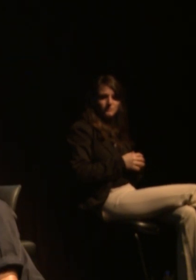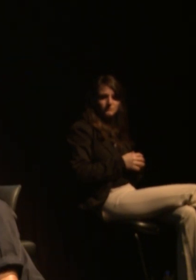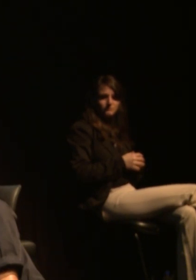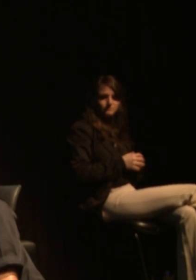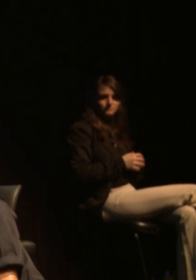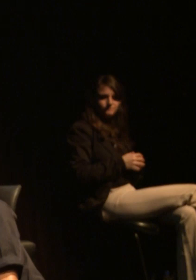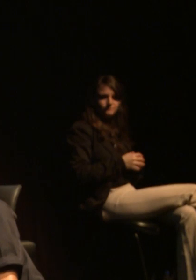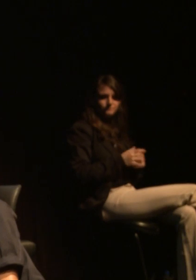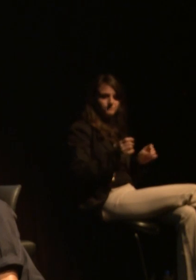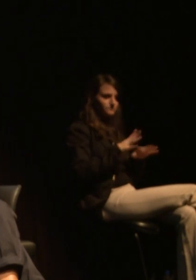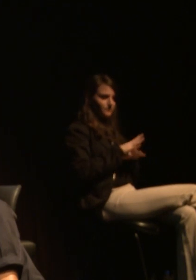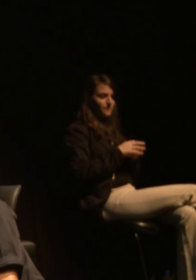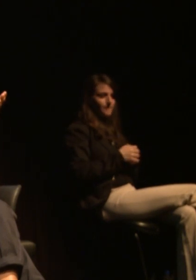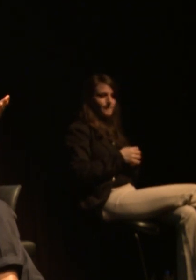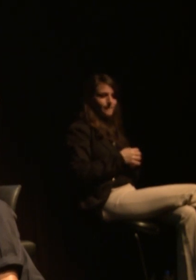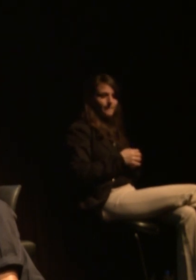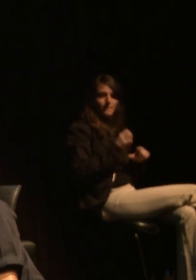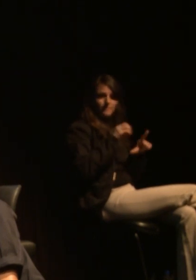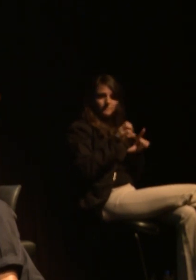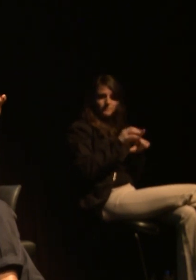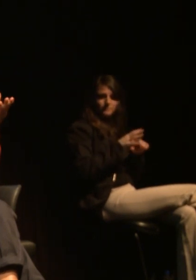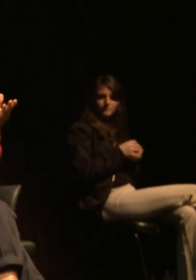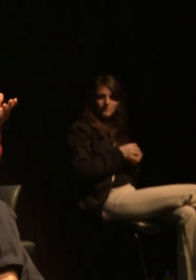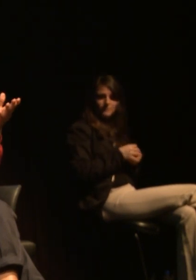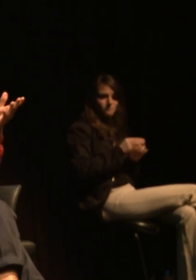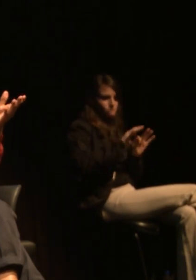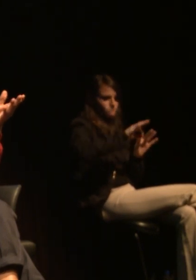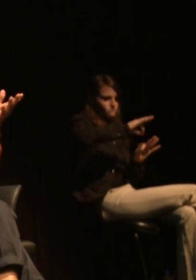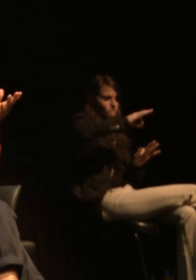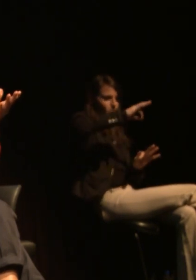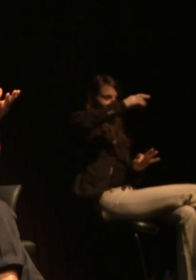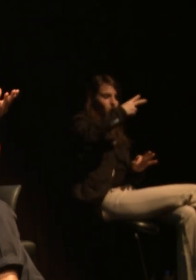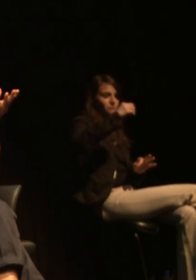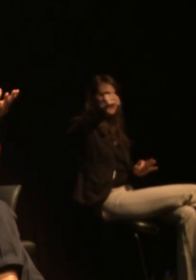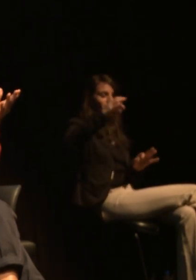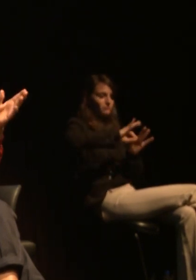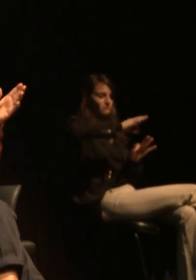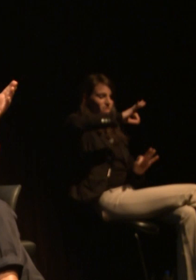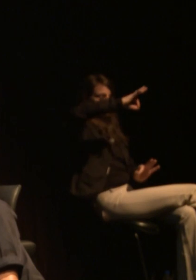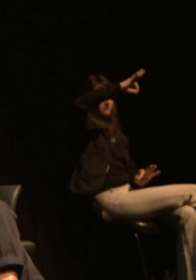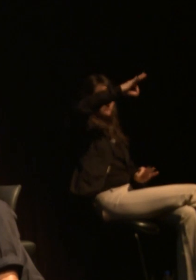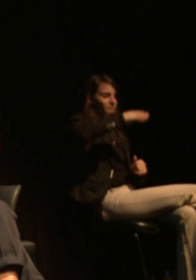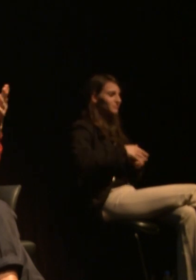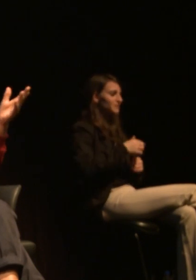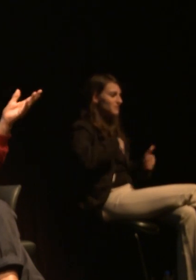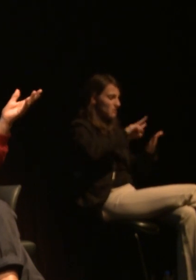Essa é a minha relação com a literatura. Se eu te der uma lista, são mais de 200.